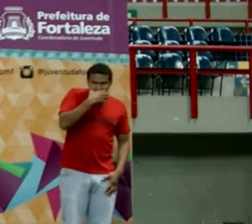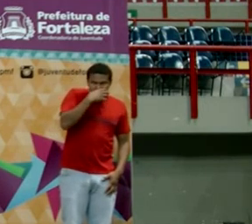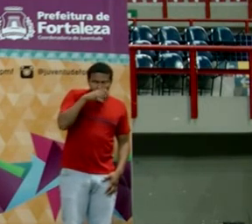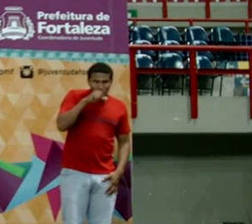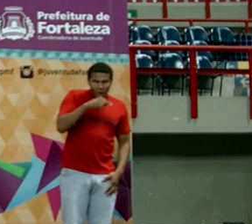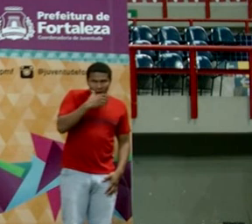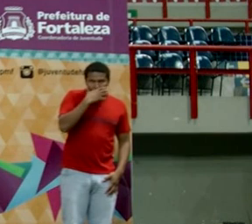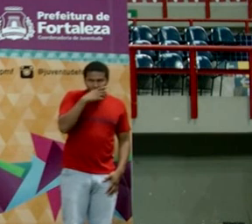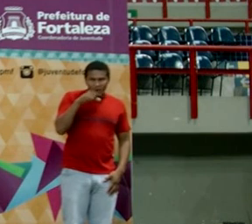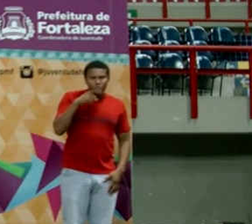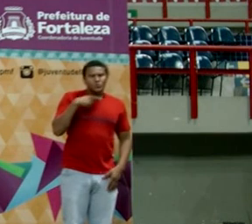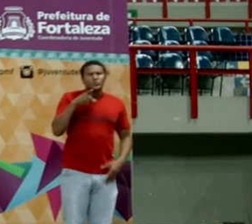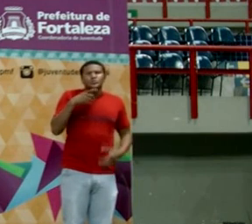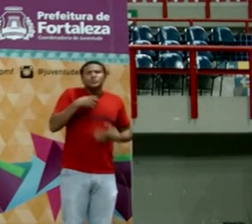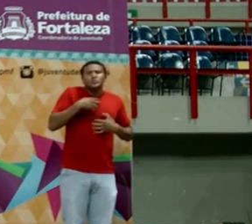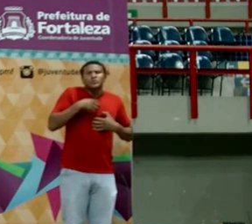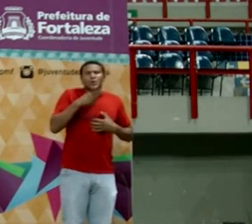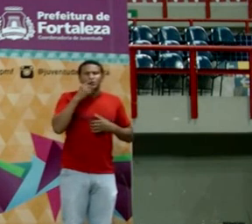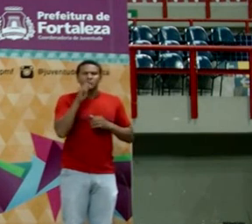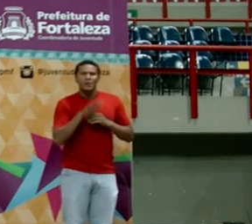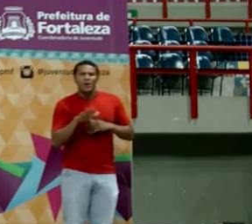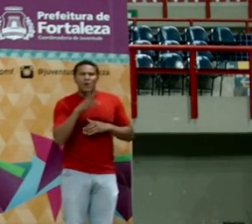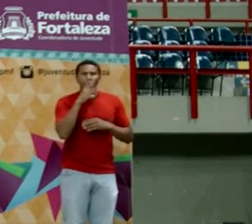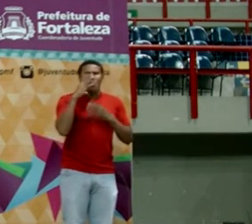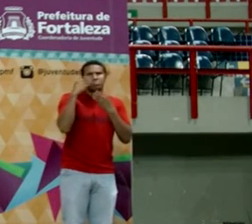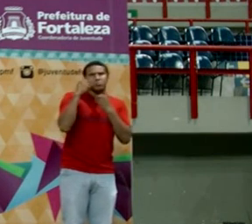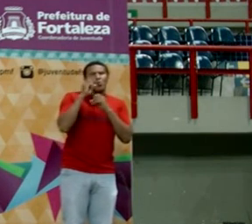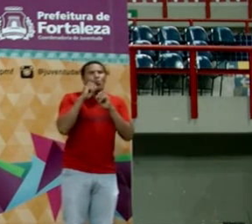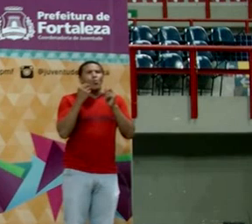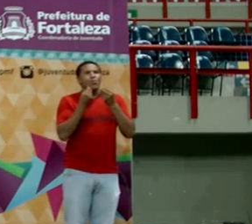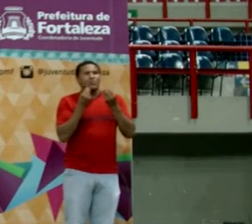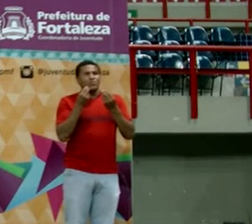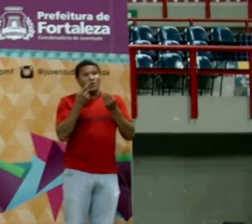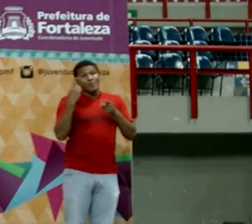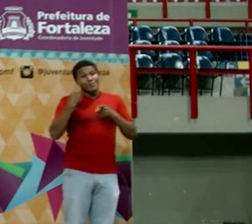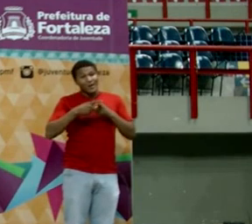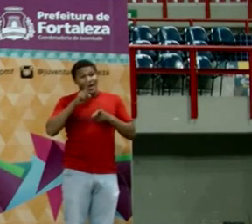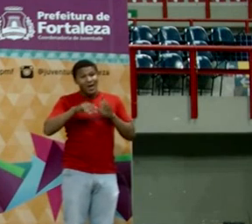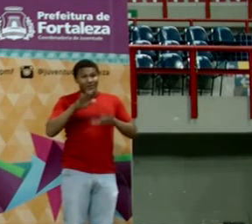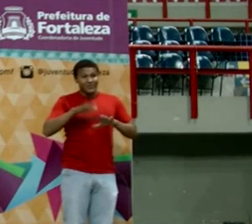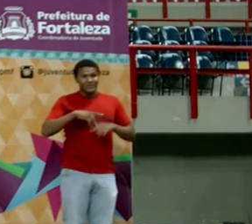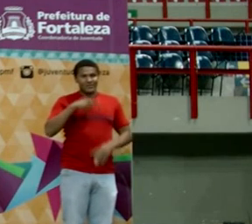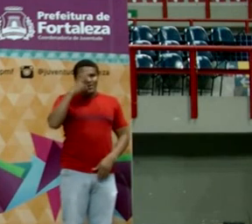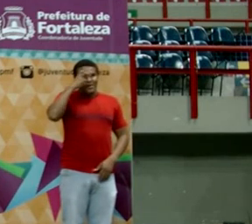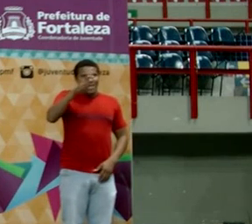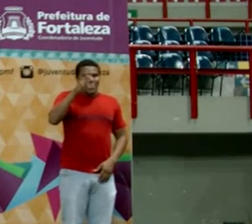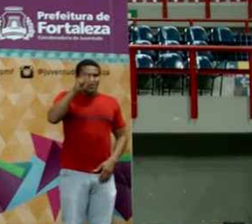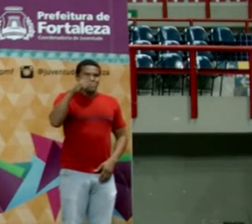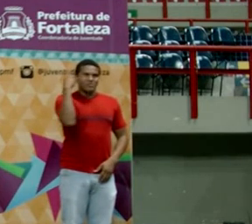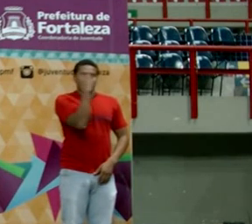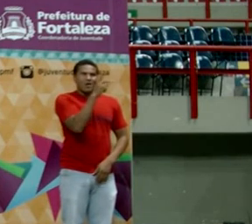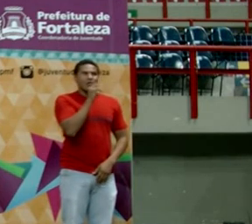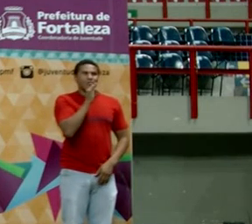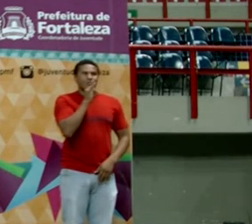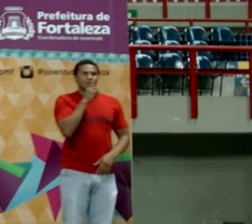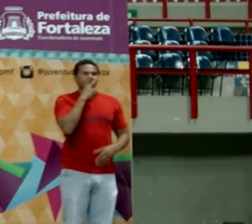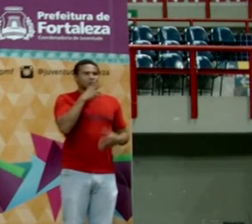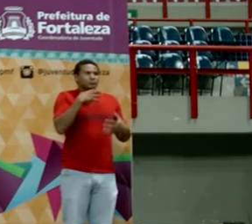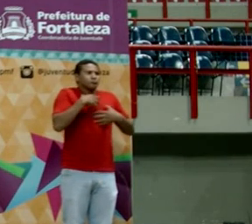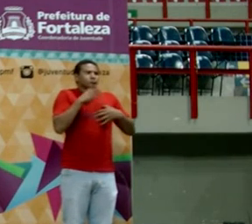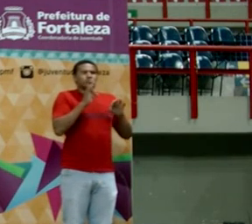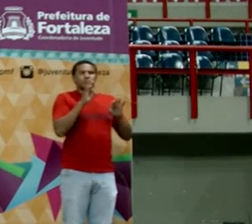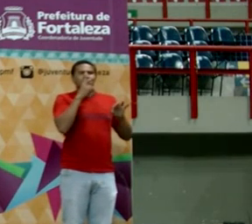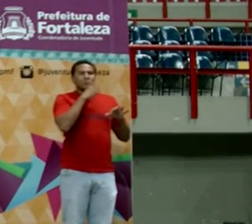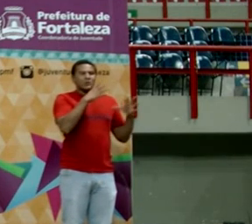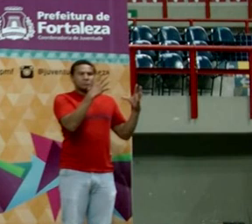burca. Às vezes a cultura dela, como é bem diferente da sua, ela não se sente dominada ou